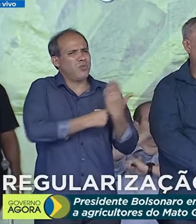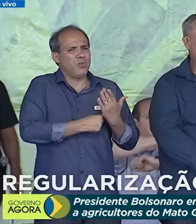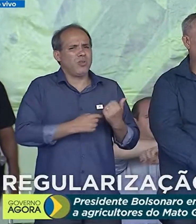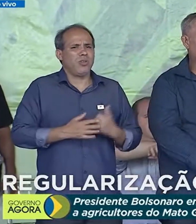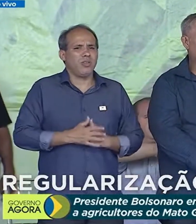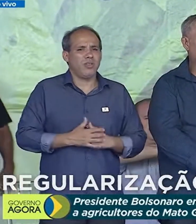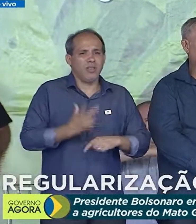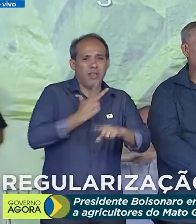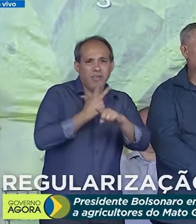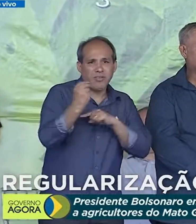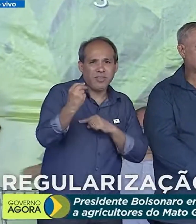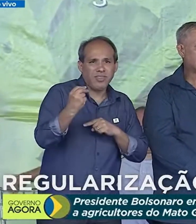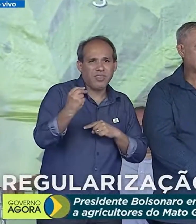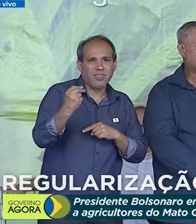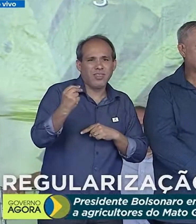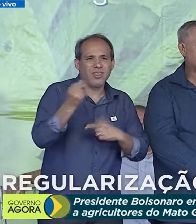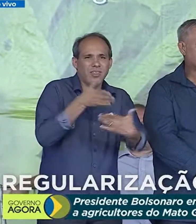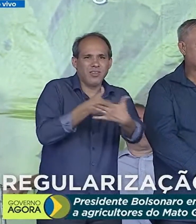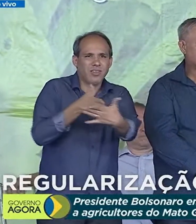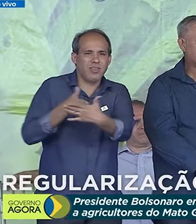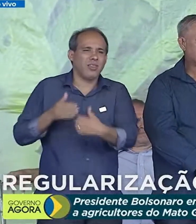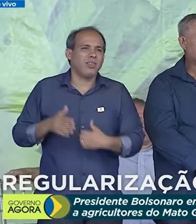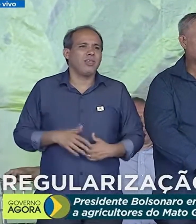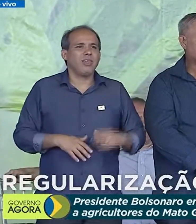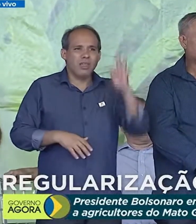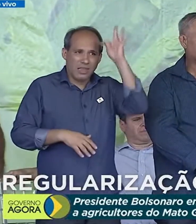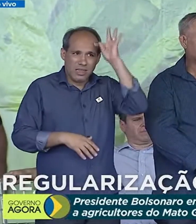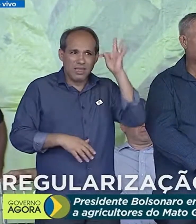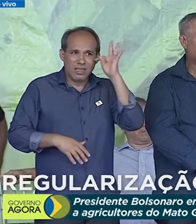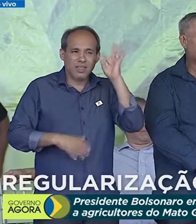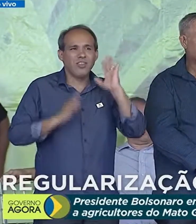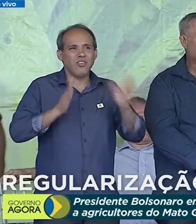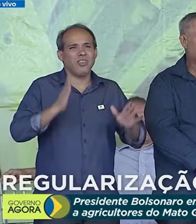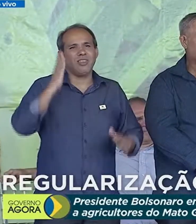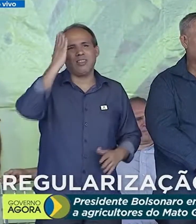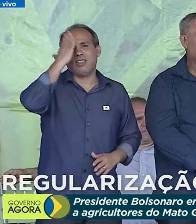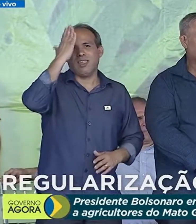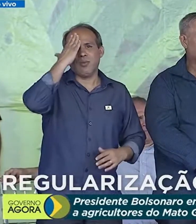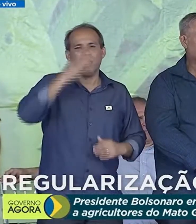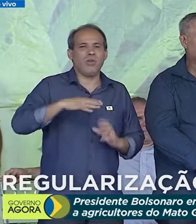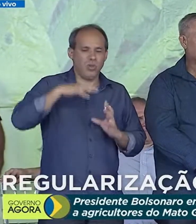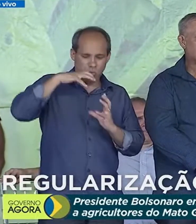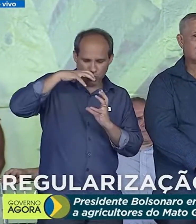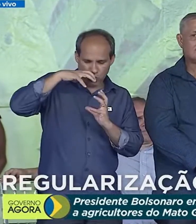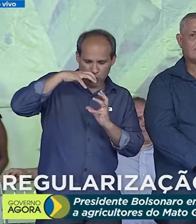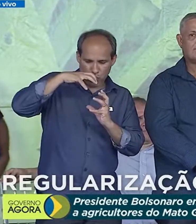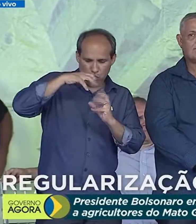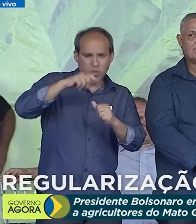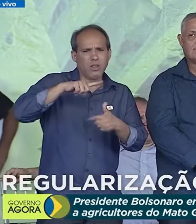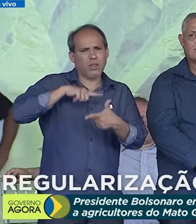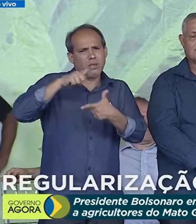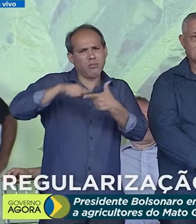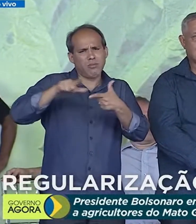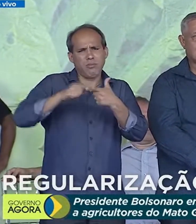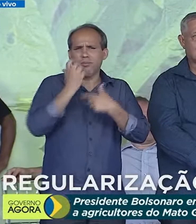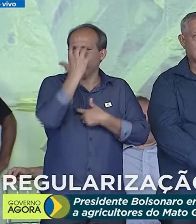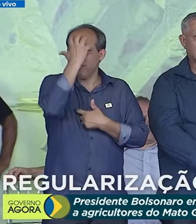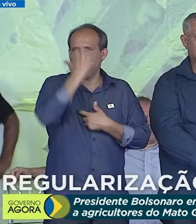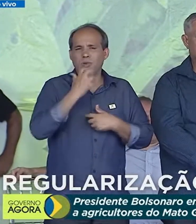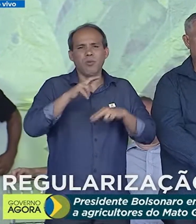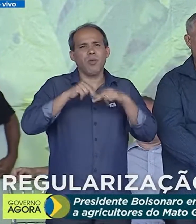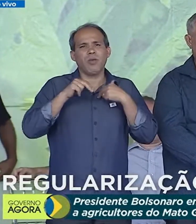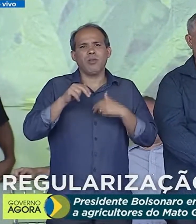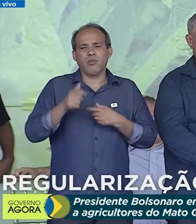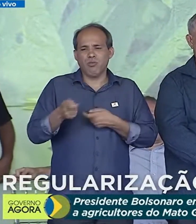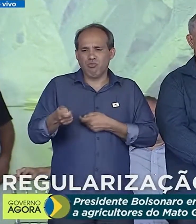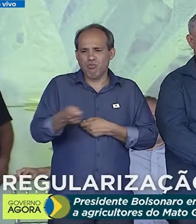a vencer obstáculos. A Tereza bem sabe que o mundo atravessa um problema sério com